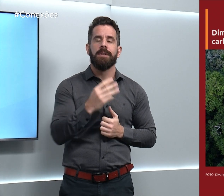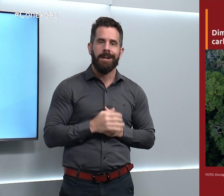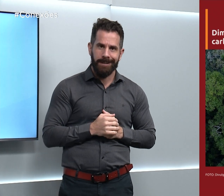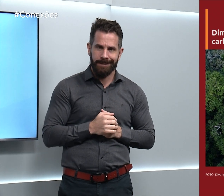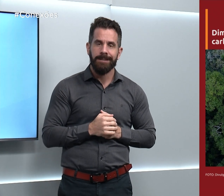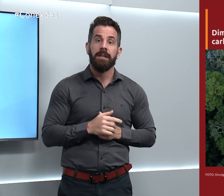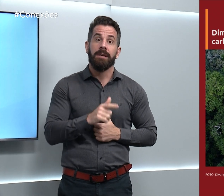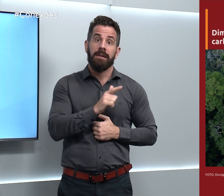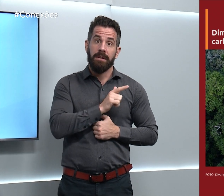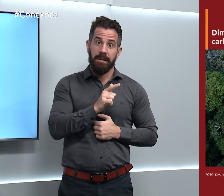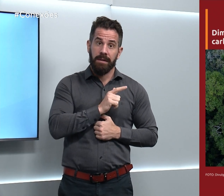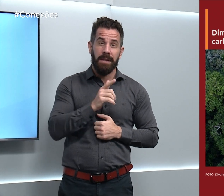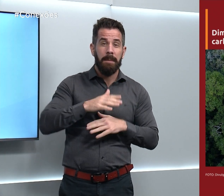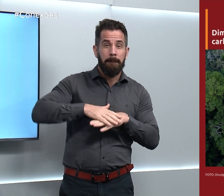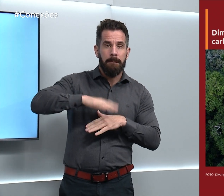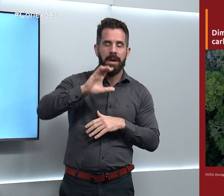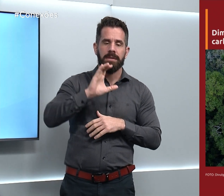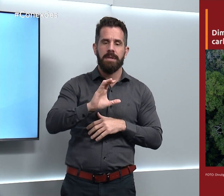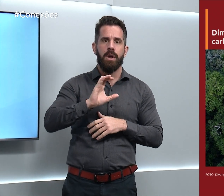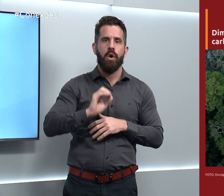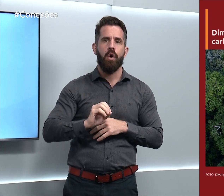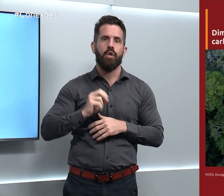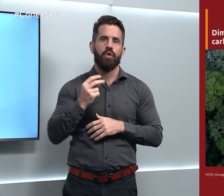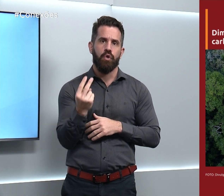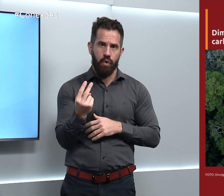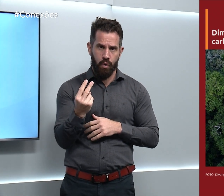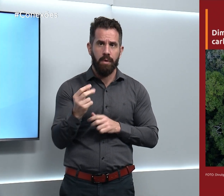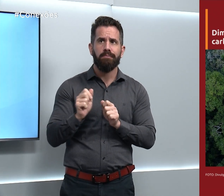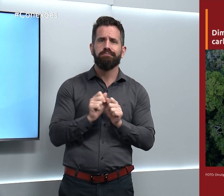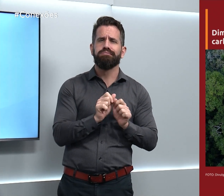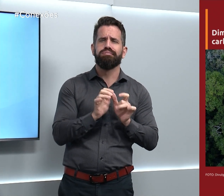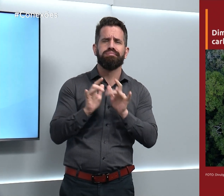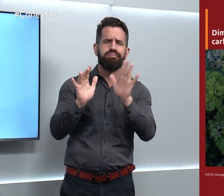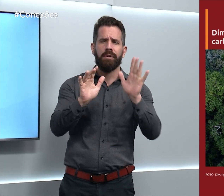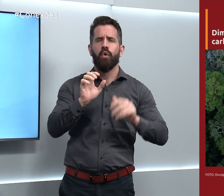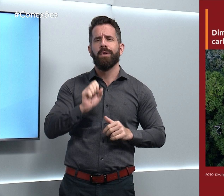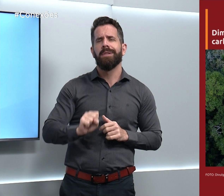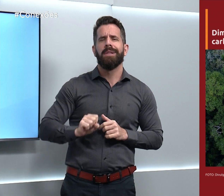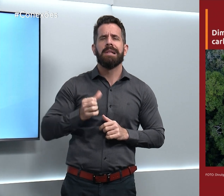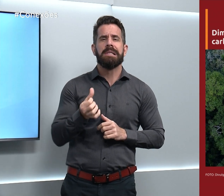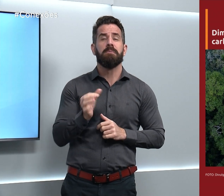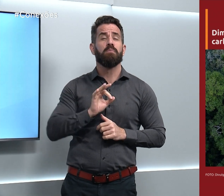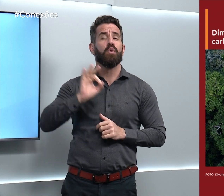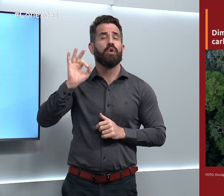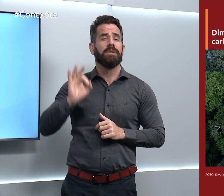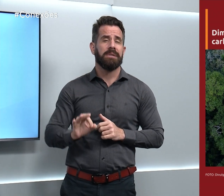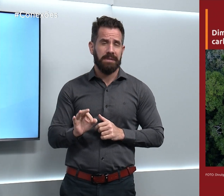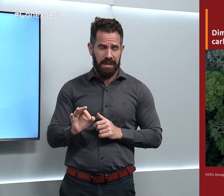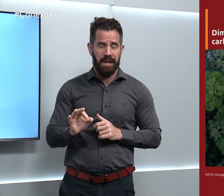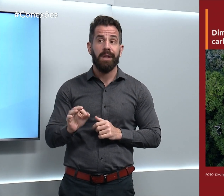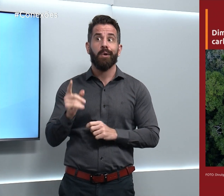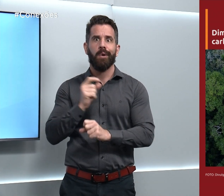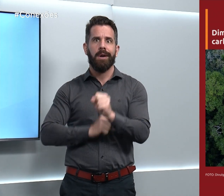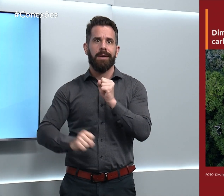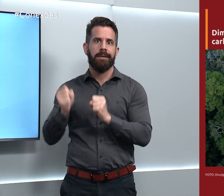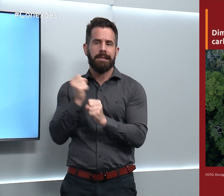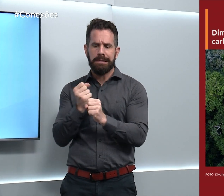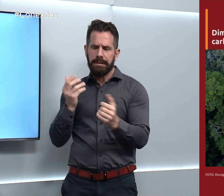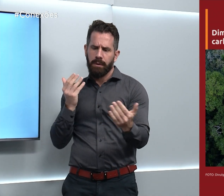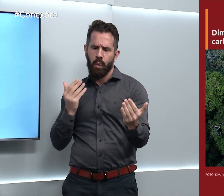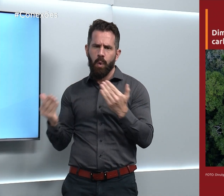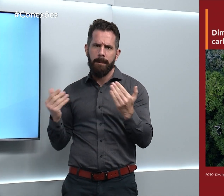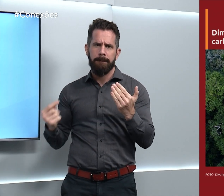de CO2 na atmosfera 86% maior do que aquela que foi registrado no ano